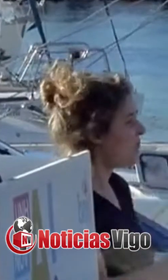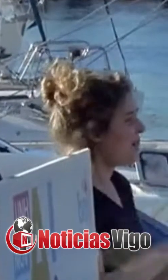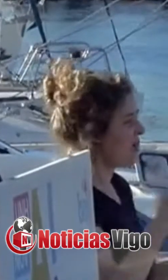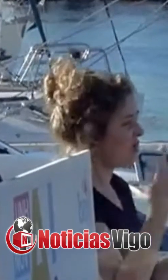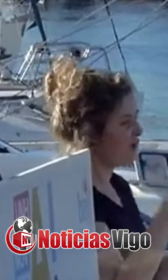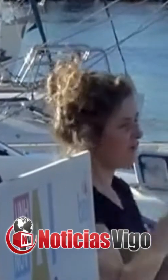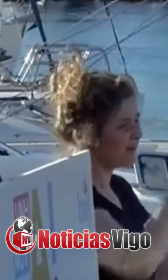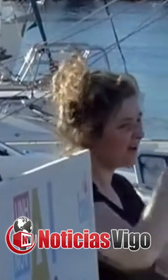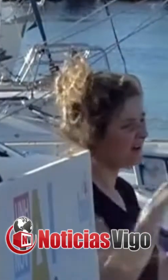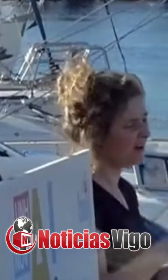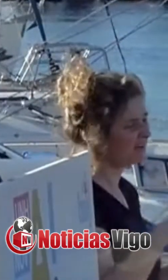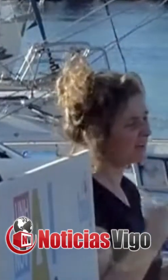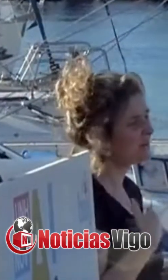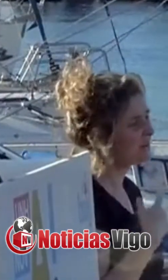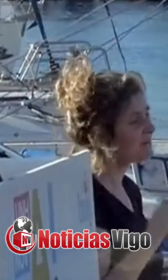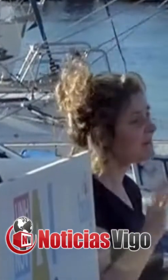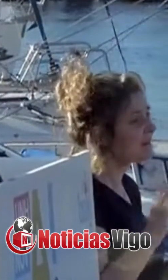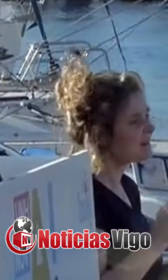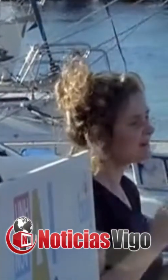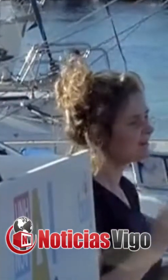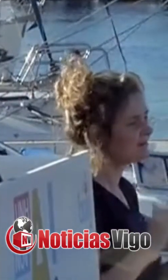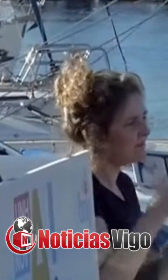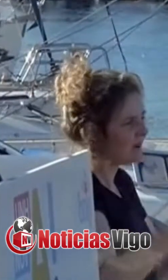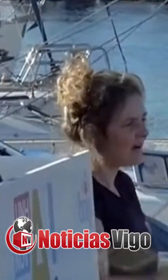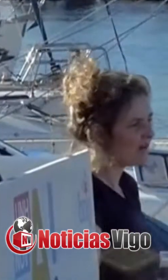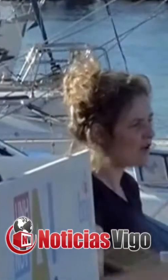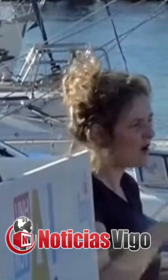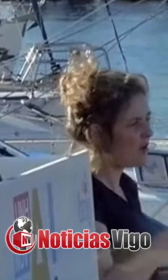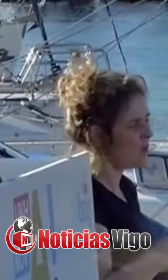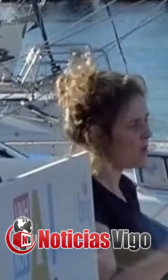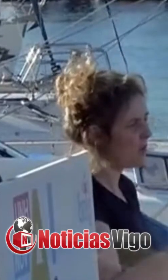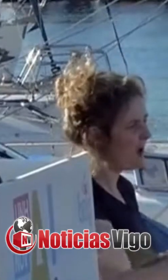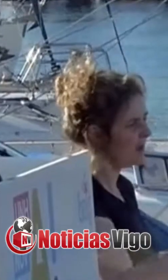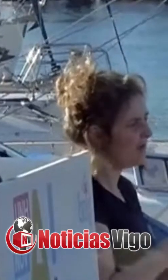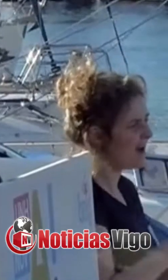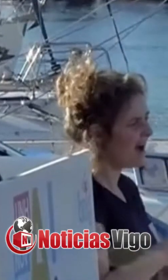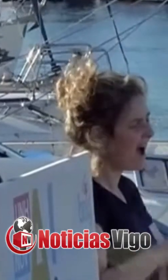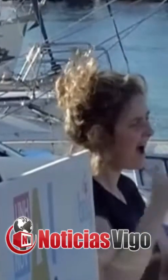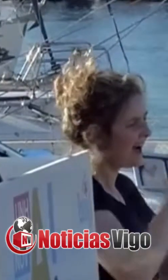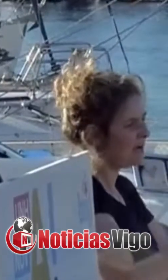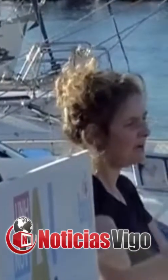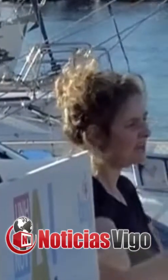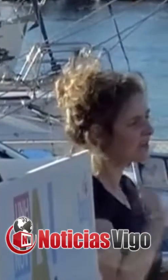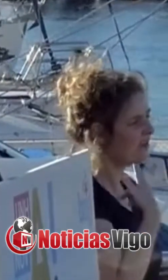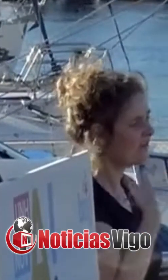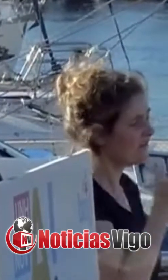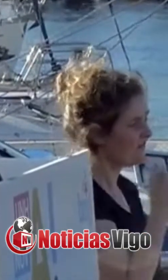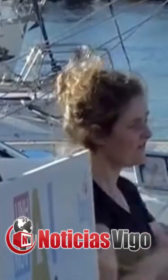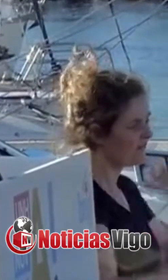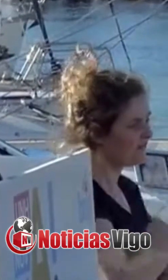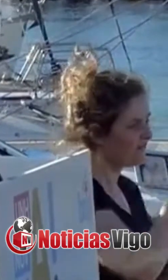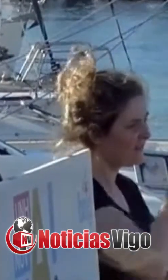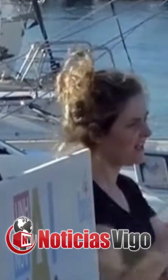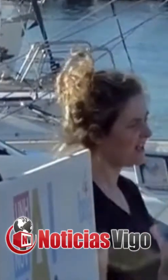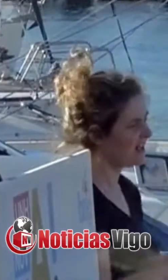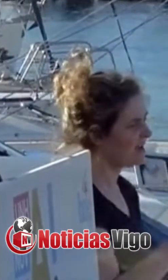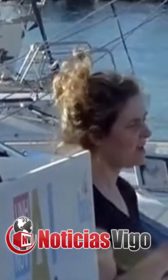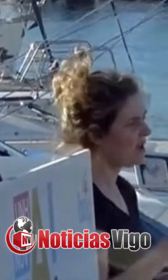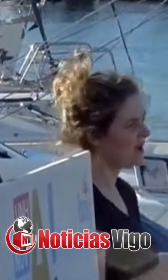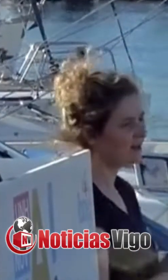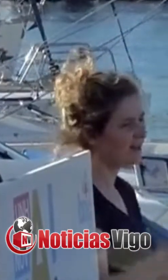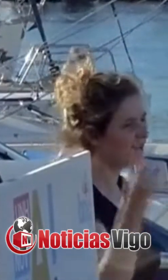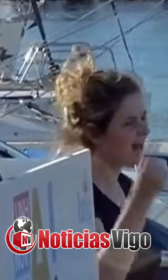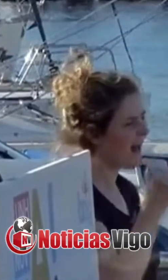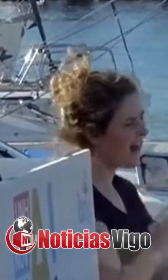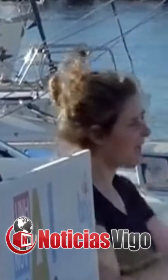Pero, sobre todo, comenzaríamos a ver esa aceleración do capitalismo financiero, esa fuxida do gran capital